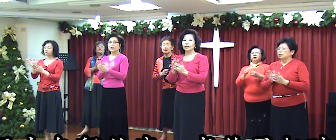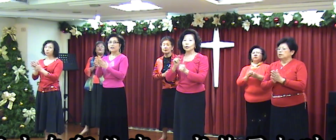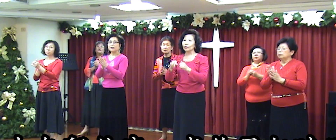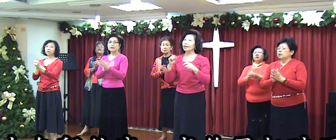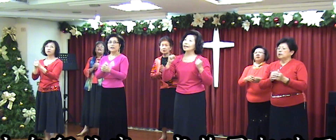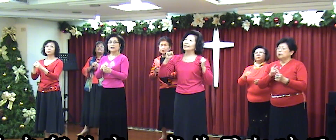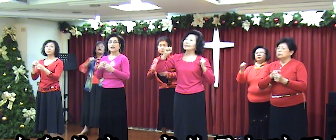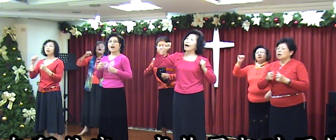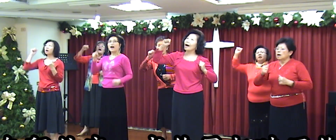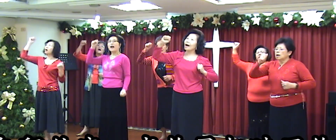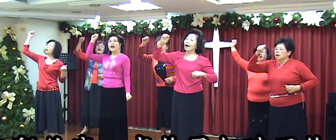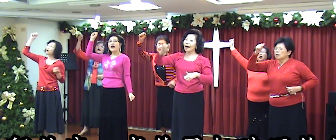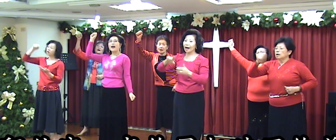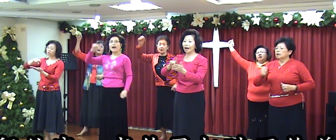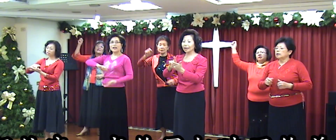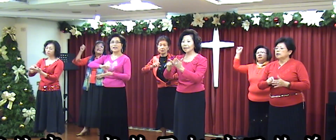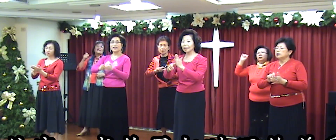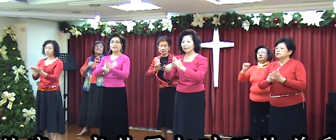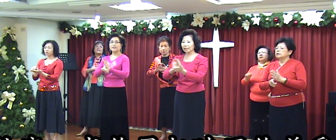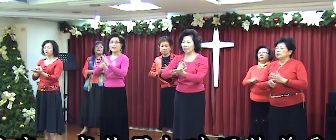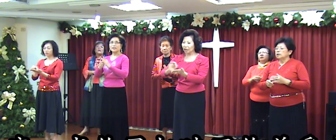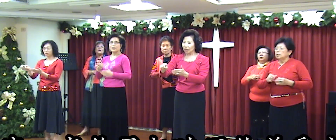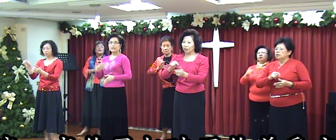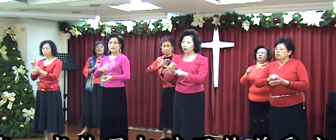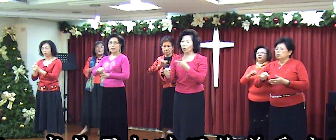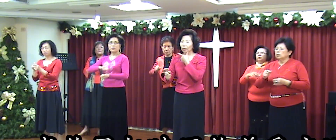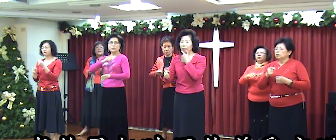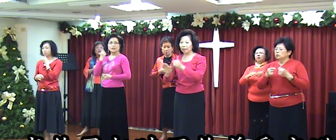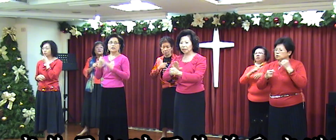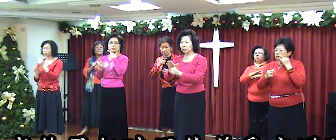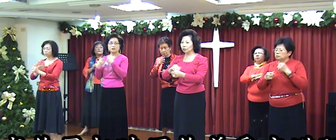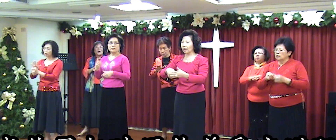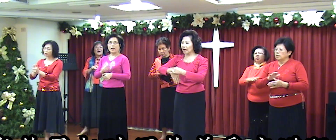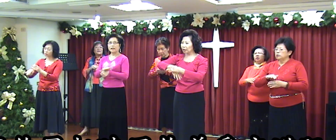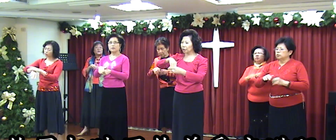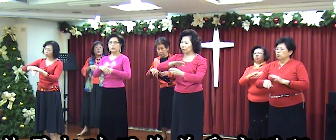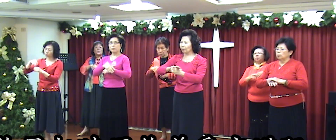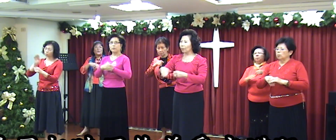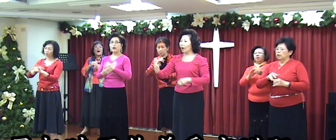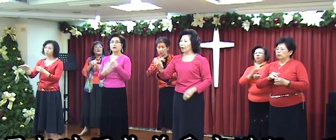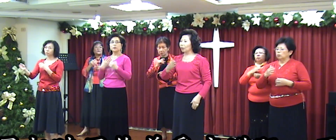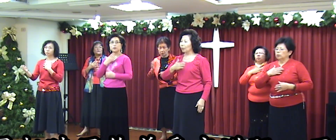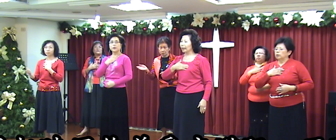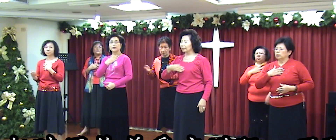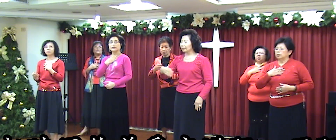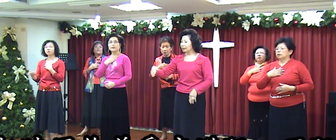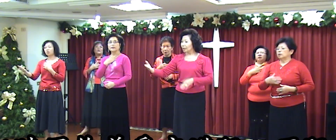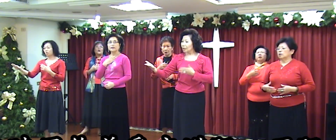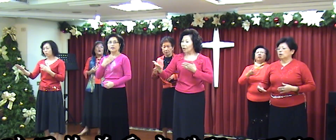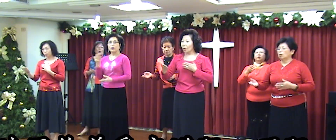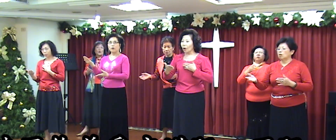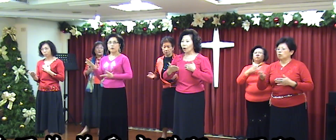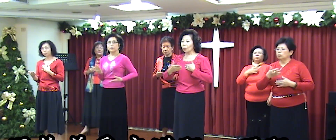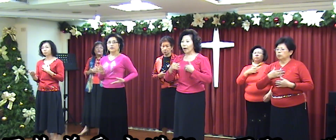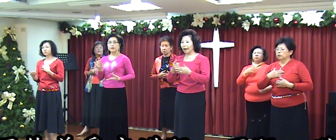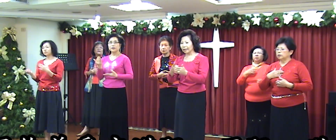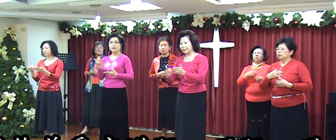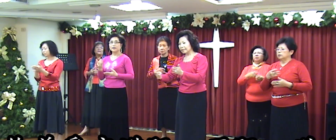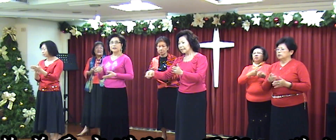求你早日心用你阻碍充满阮，无阮